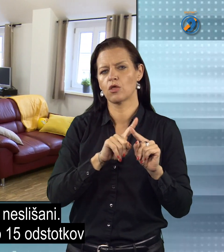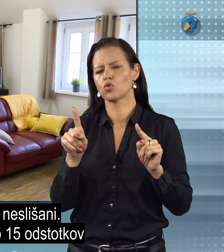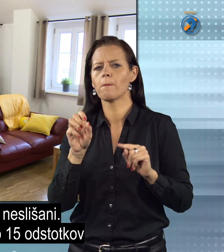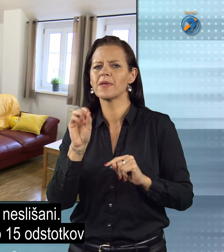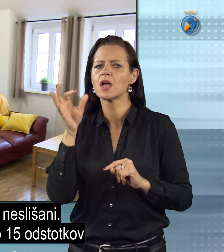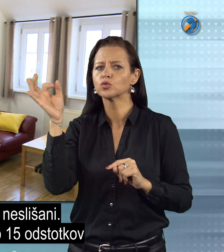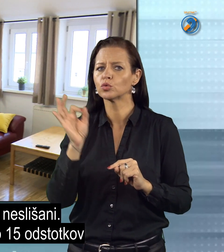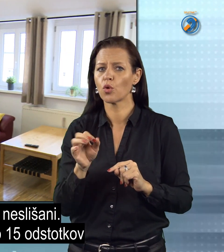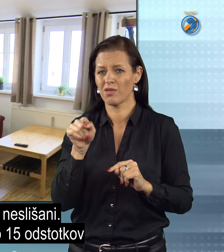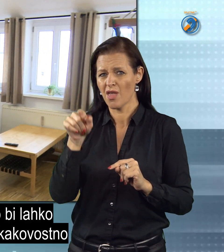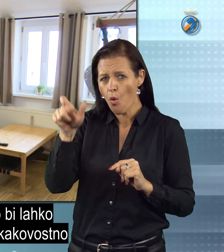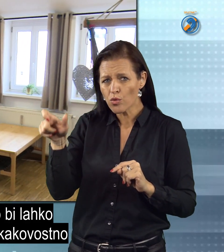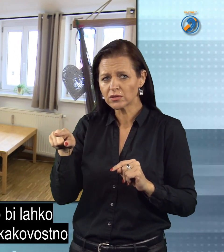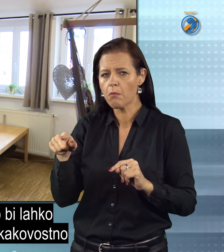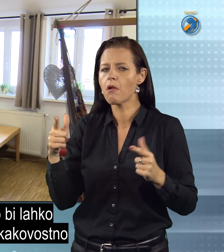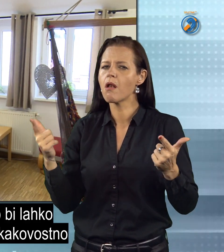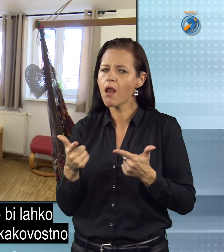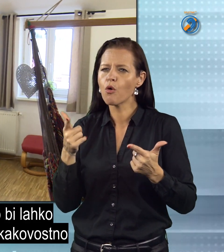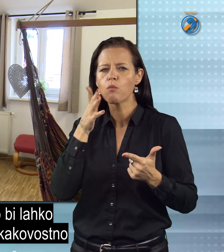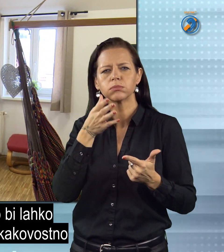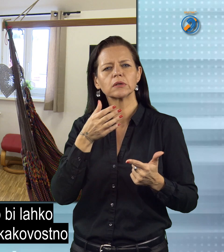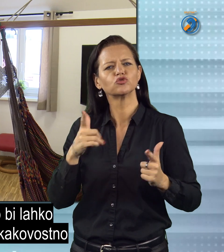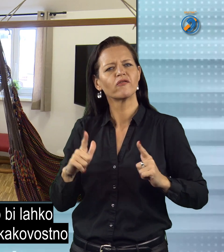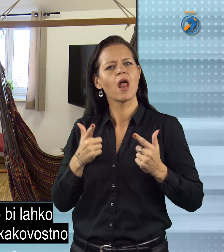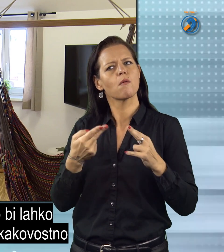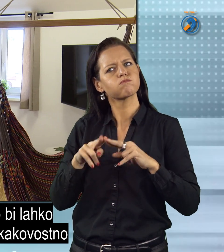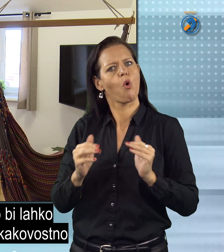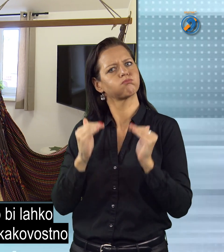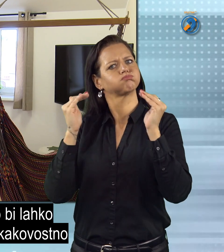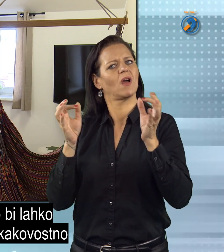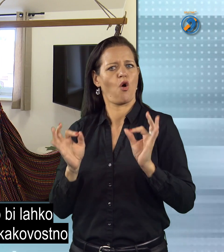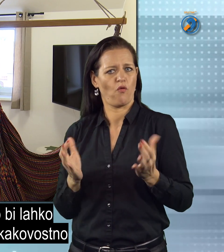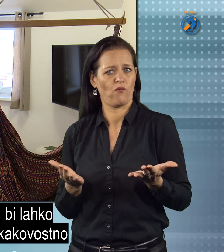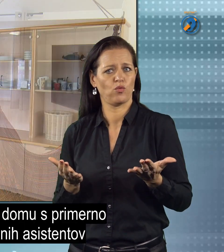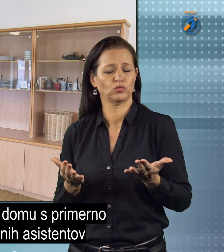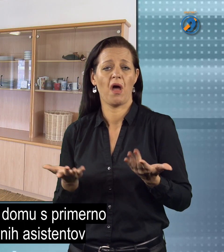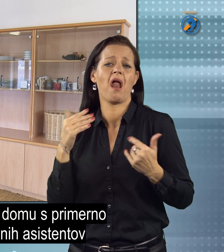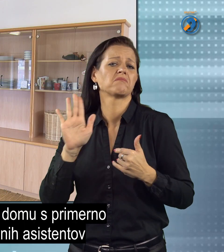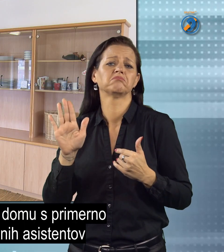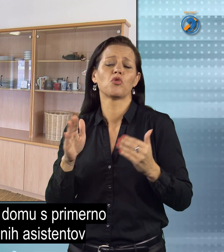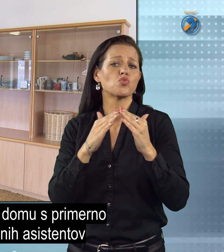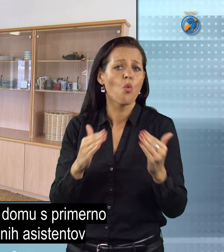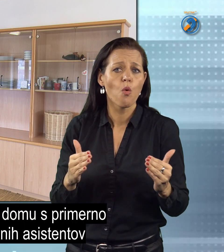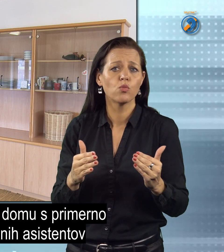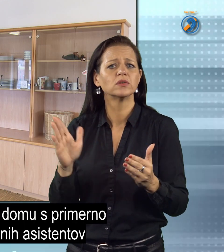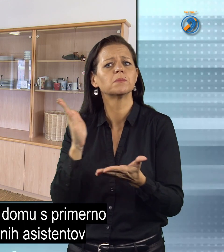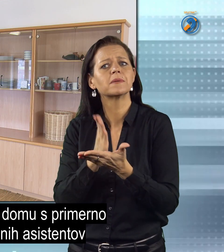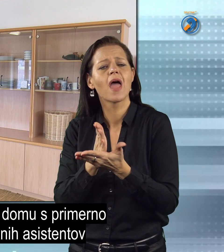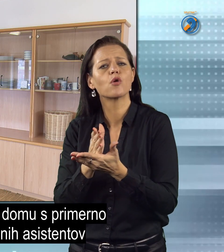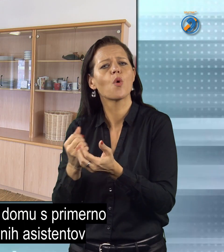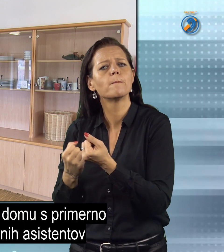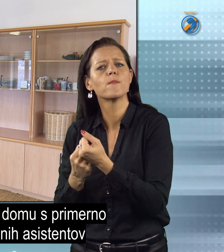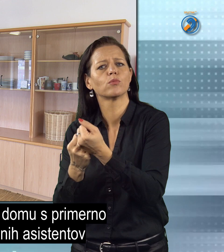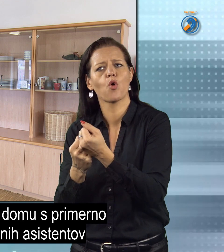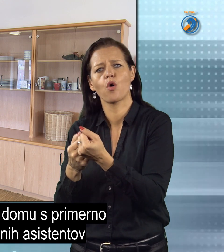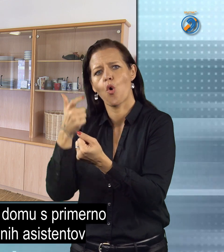Vsaj od 10 do 15% teh oseb bi lahko živelo bolj kakovostno, bodisi na svojem domu s primerno podporo osebnih